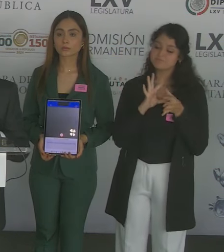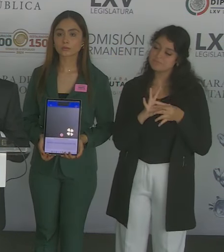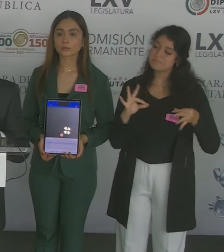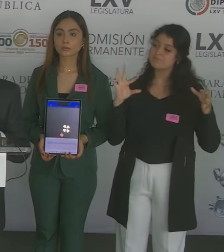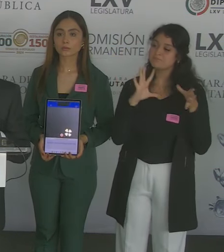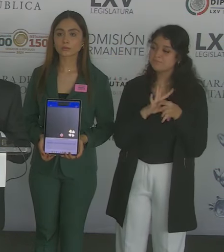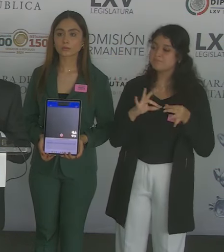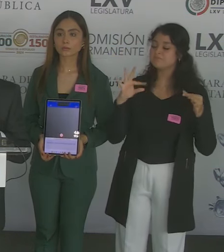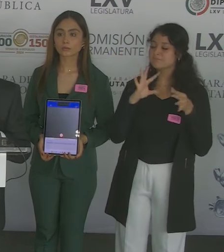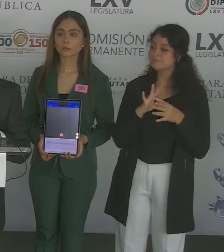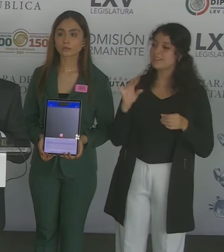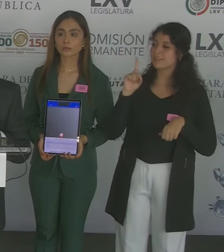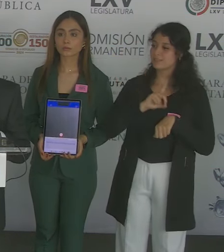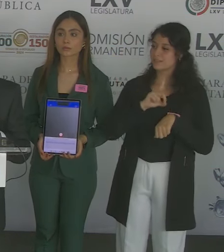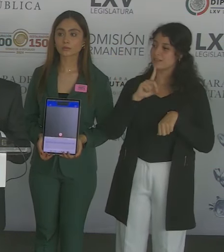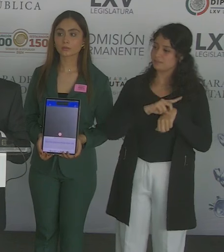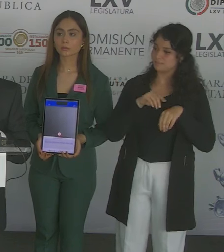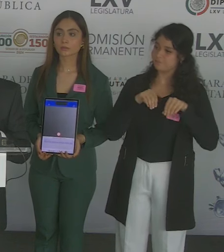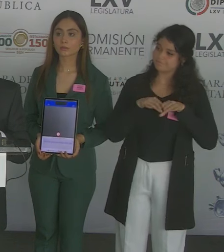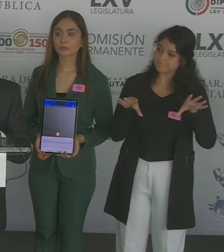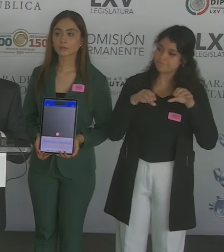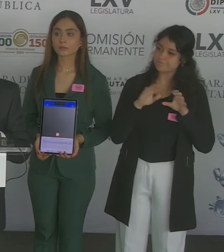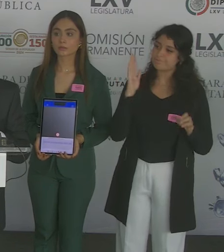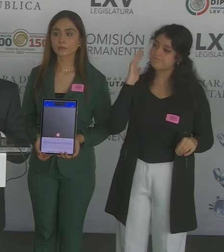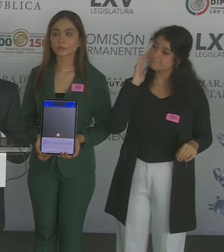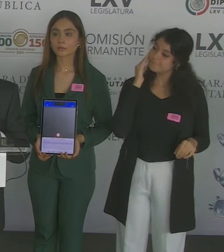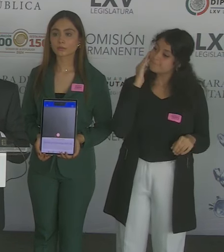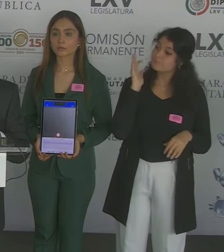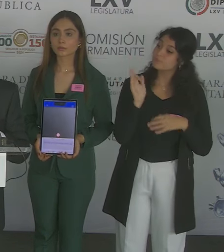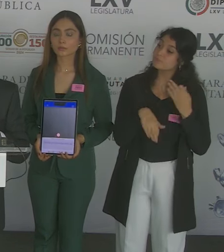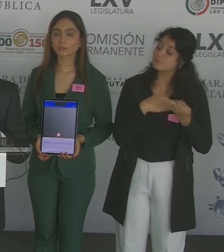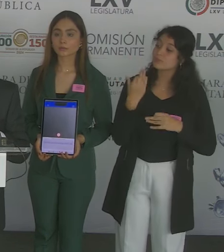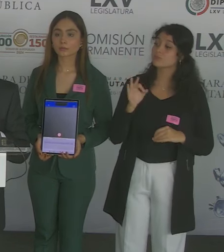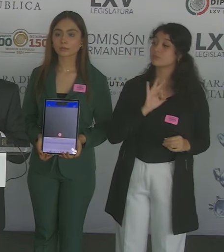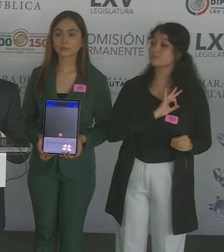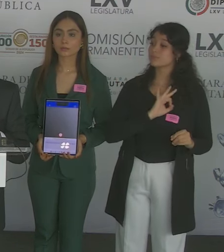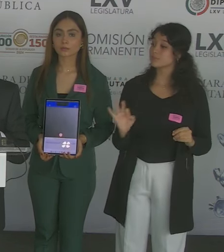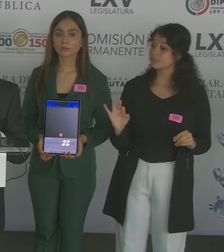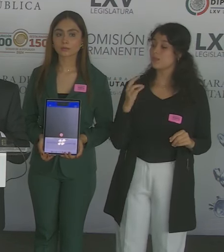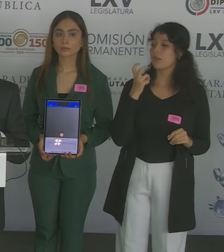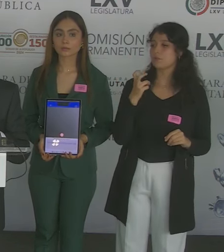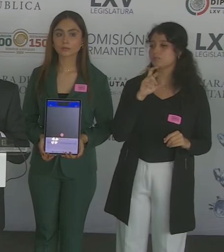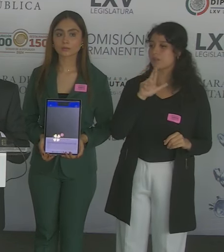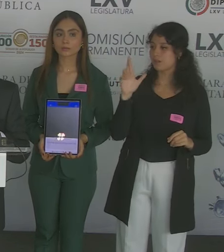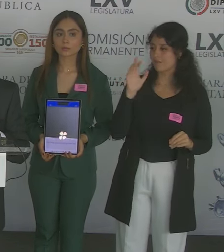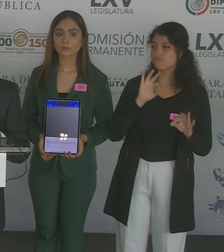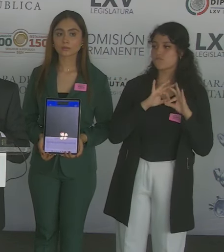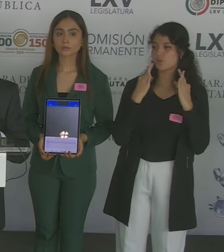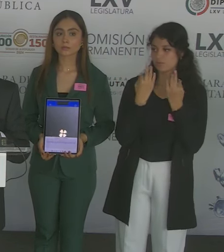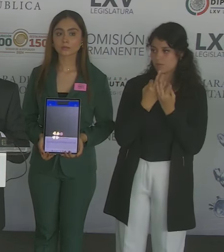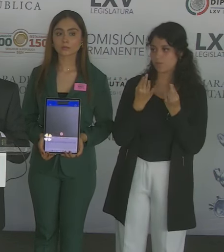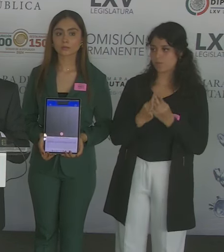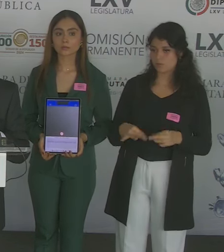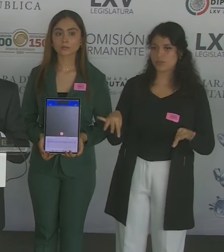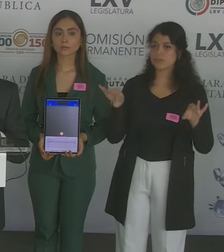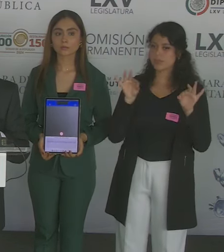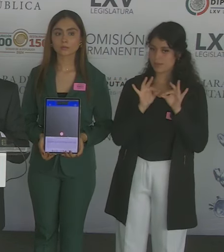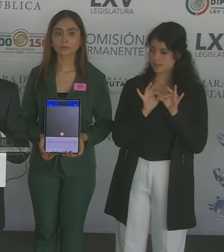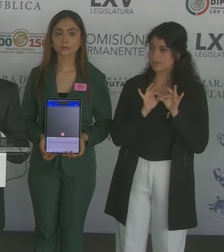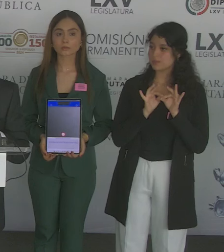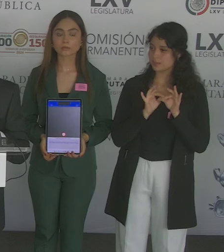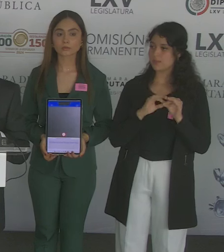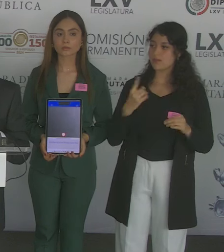redes sociales que todo lo que pueda rescatarse en esta reforma judicial va a ser importante el que se haya